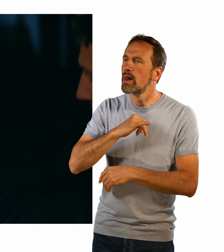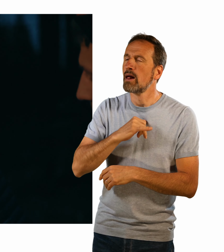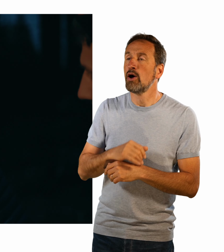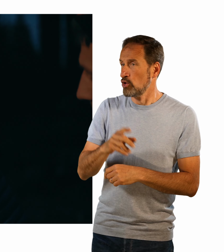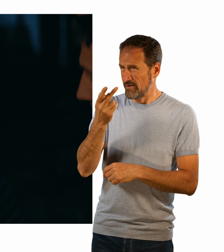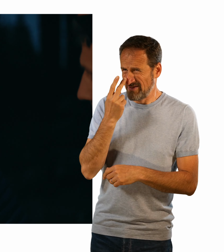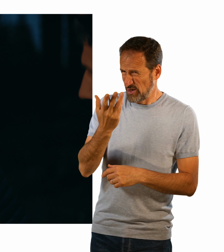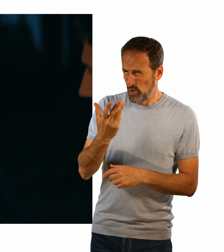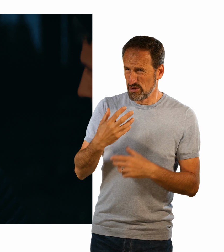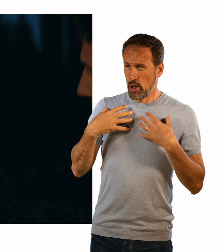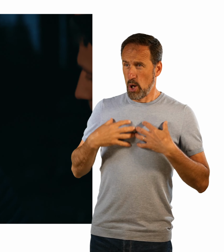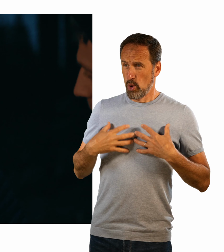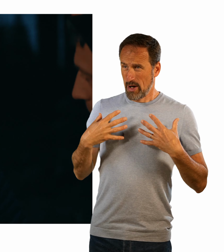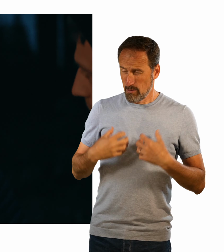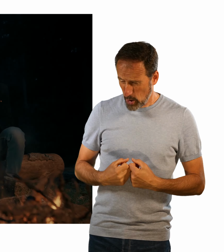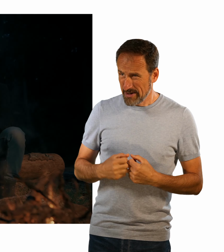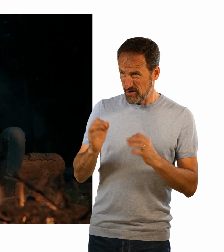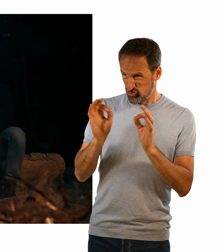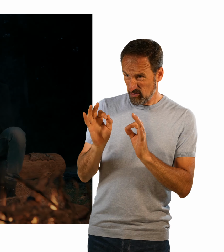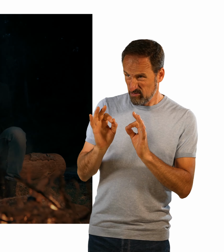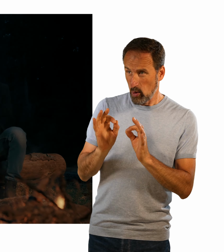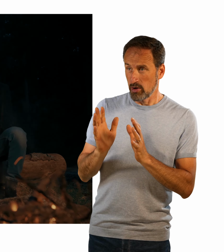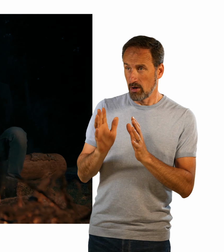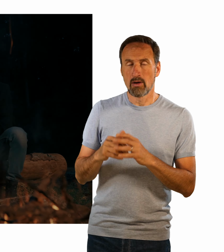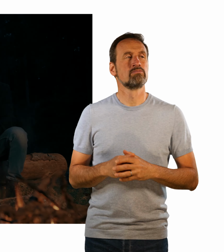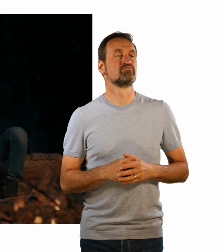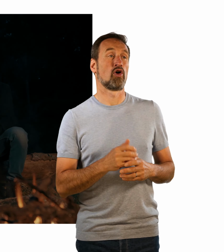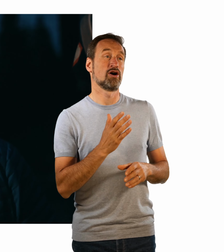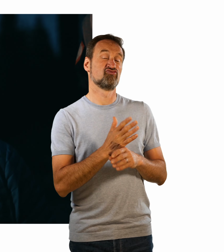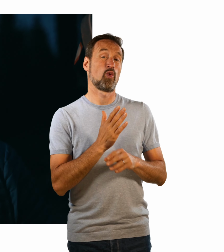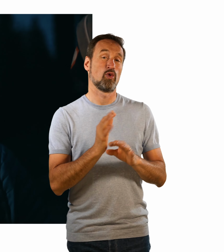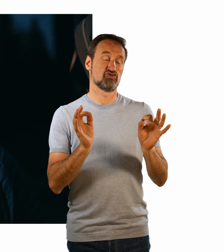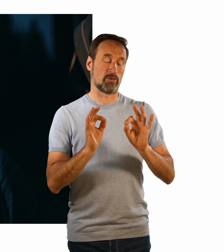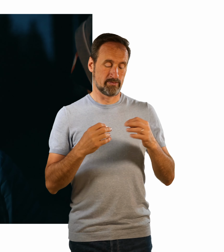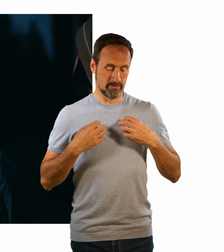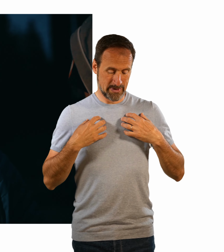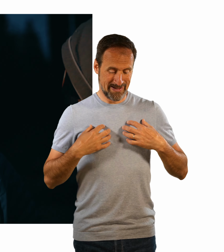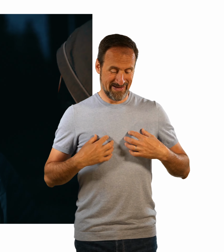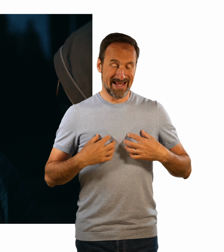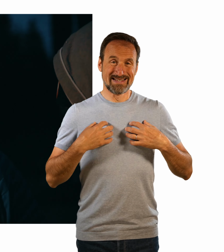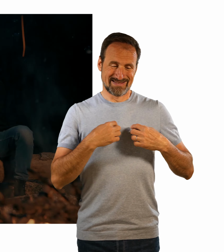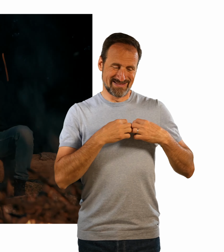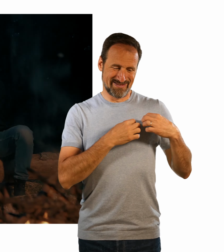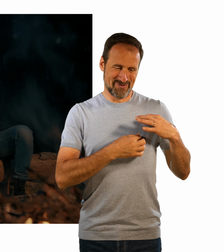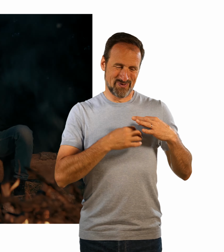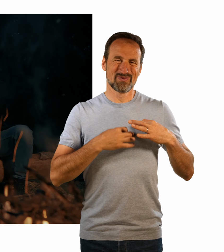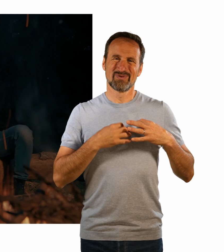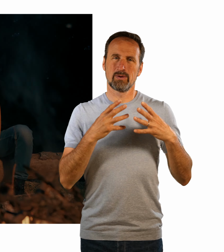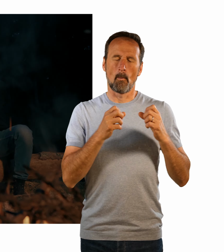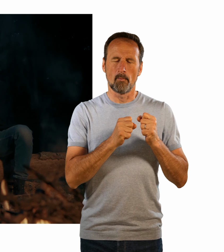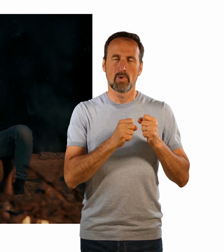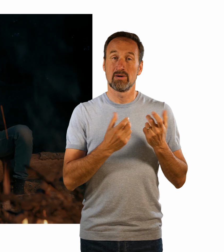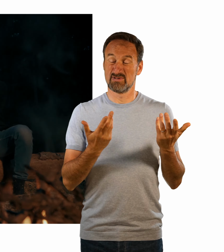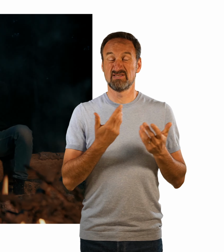Ja, war recht, also war es schon eine schwere Gefäße der Lunge, zu. So Situationen führen es einem schon vor Augen, dass man das Leben einfach